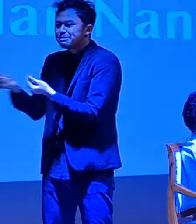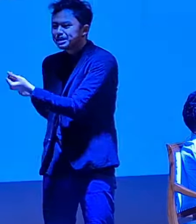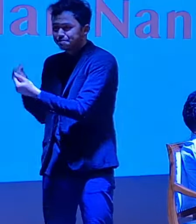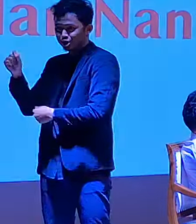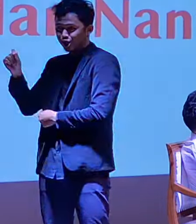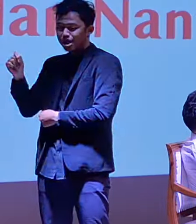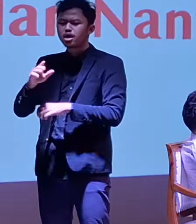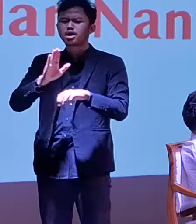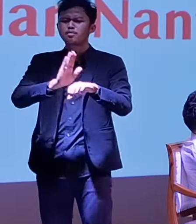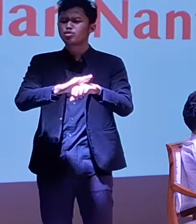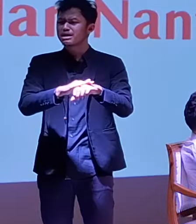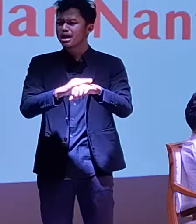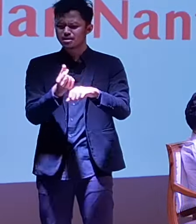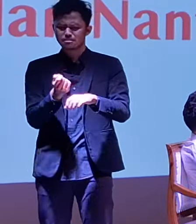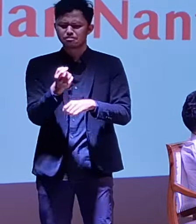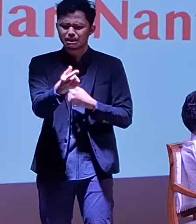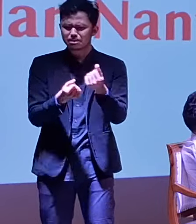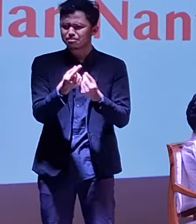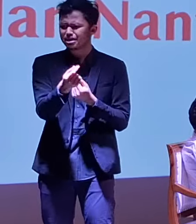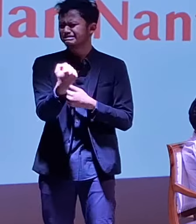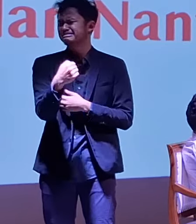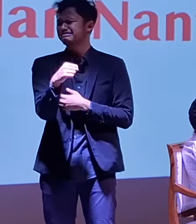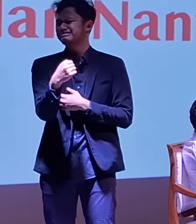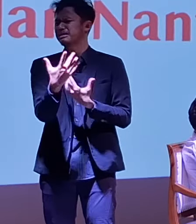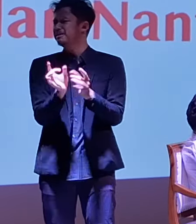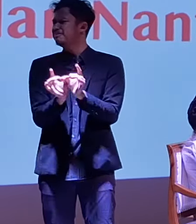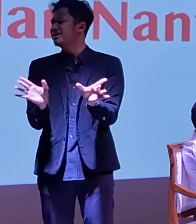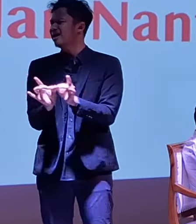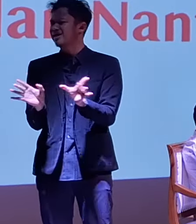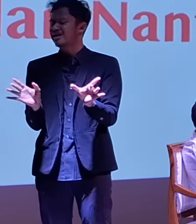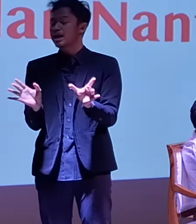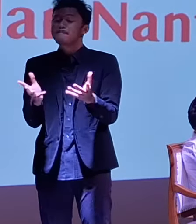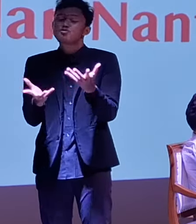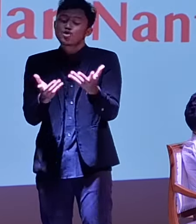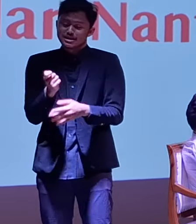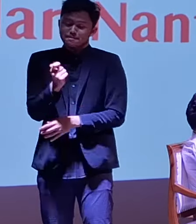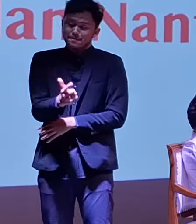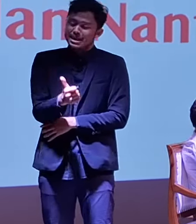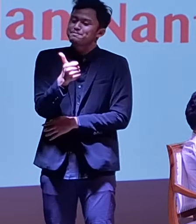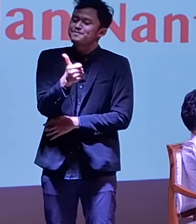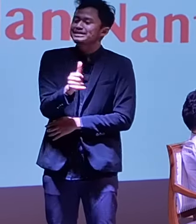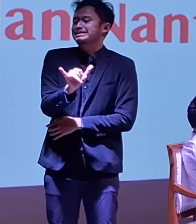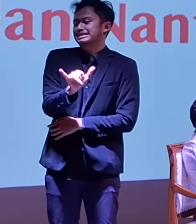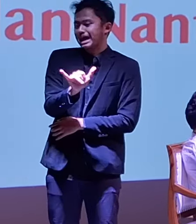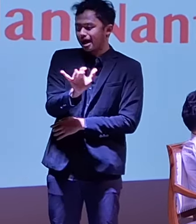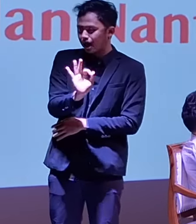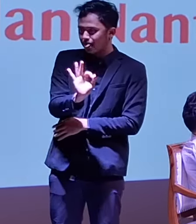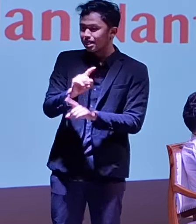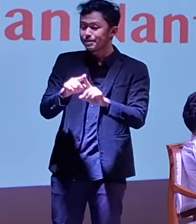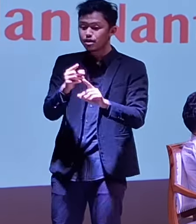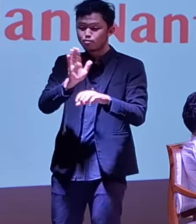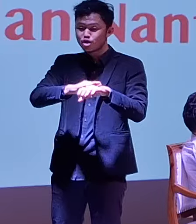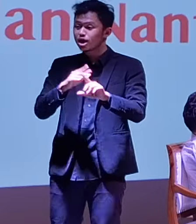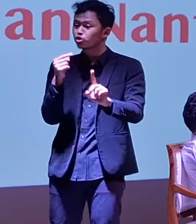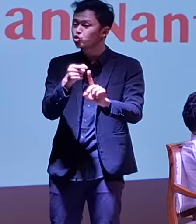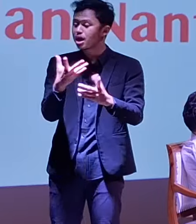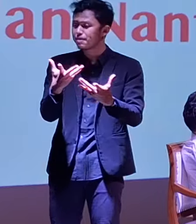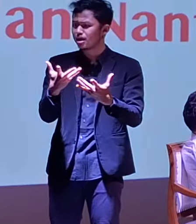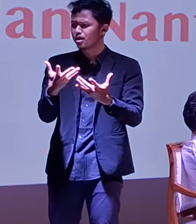bukan aktivitas komersial. Walaupun misalnya bisa mendatangkan duit, ya, tapi tujuan utamanya bukan itu. Ya. Kan kira-kira